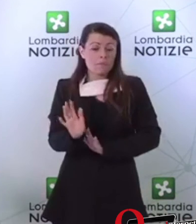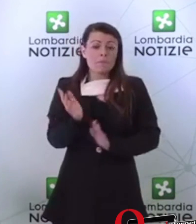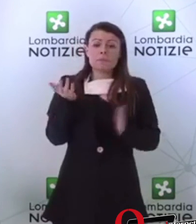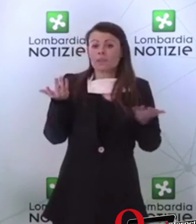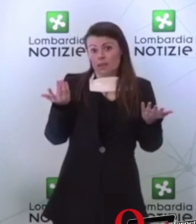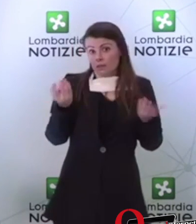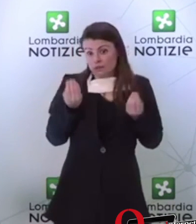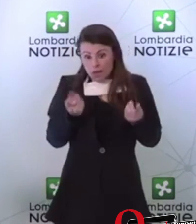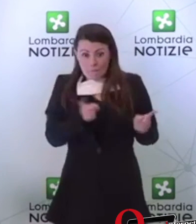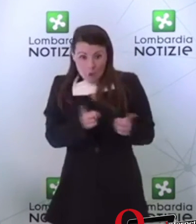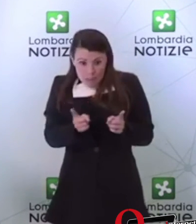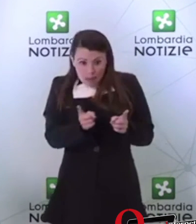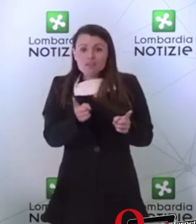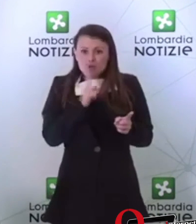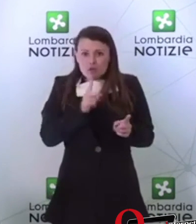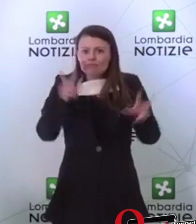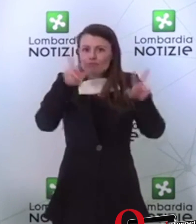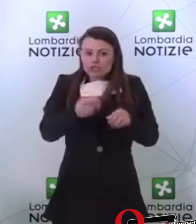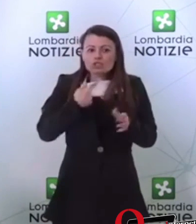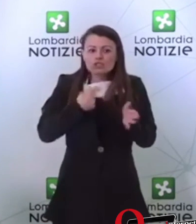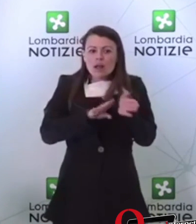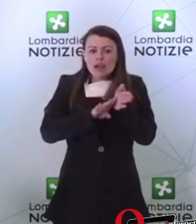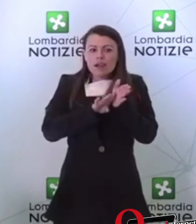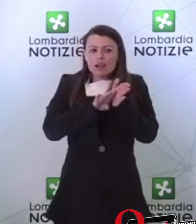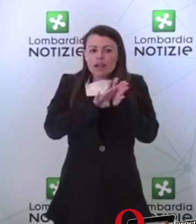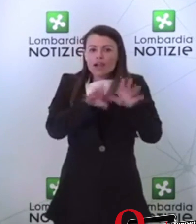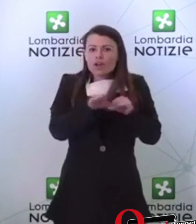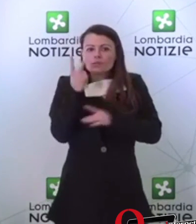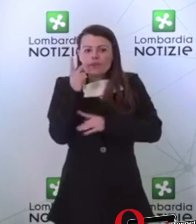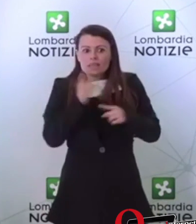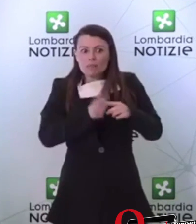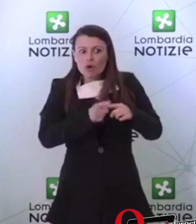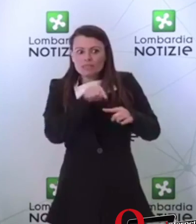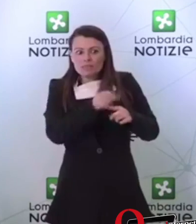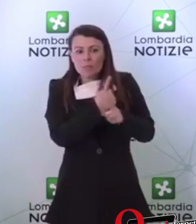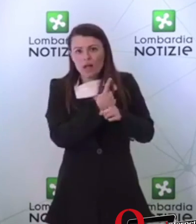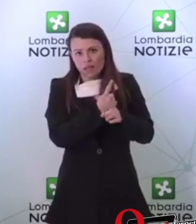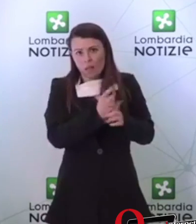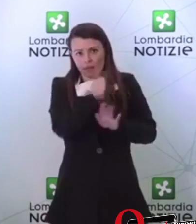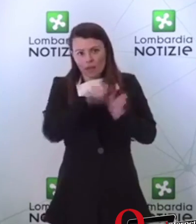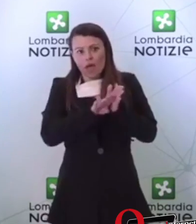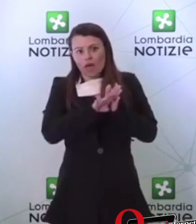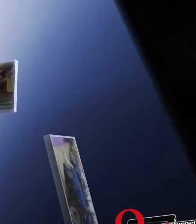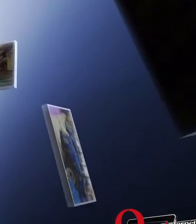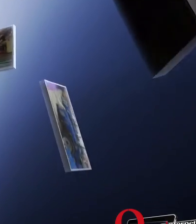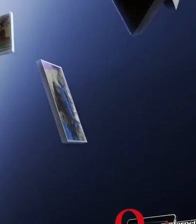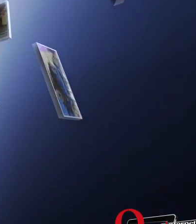una fase positiva, ma dobbiamo solidificarla questa fase positiva.